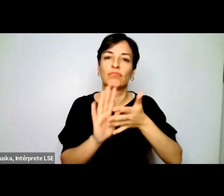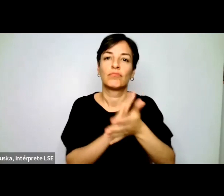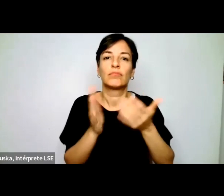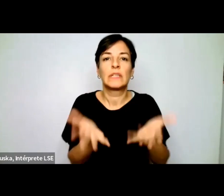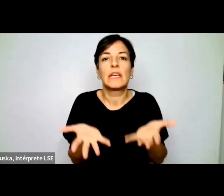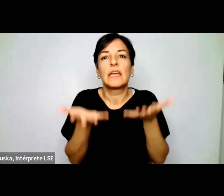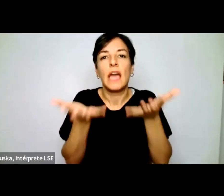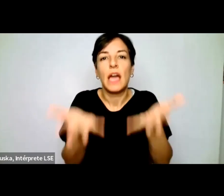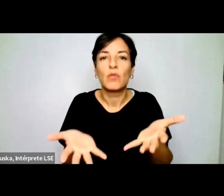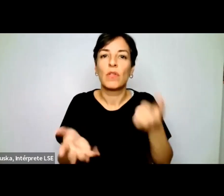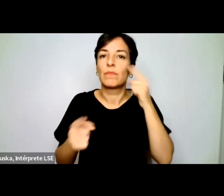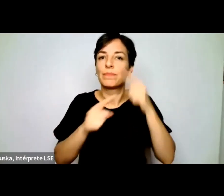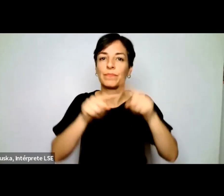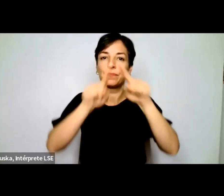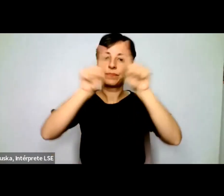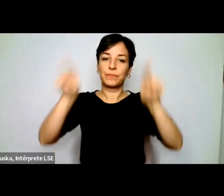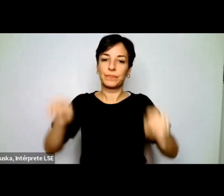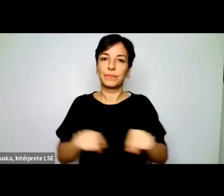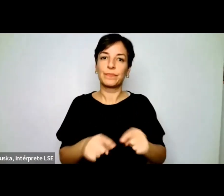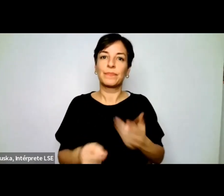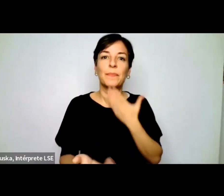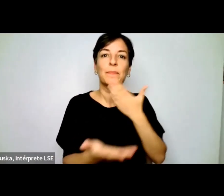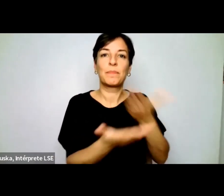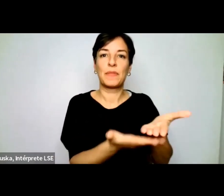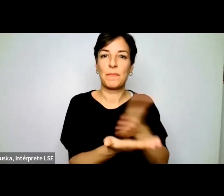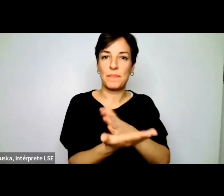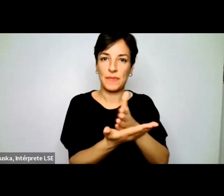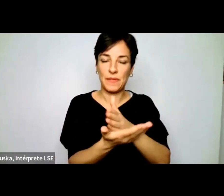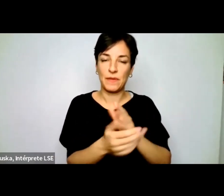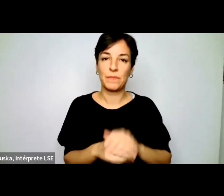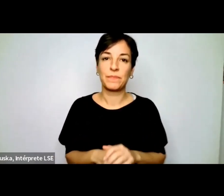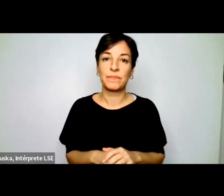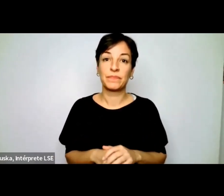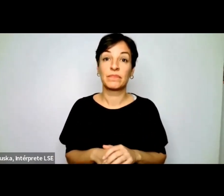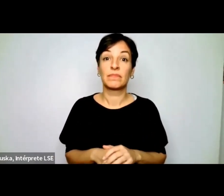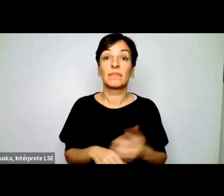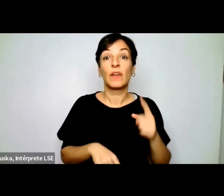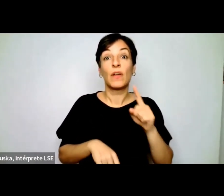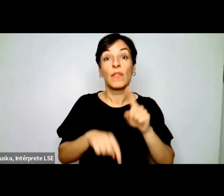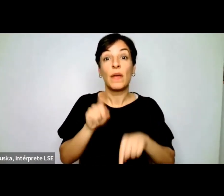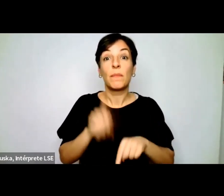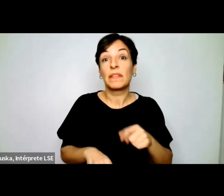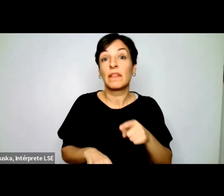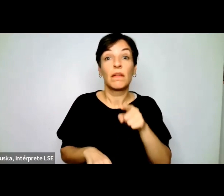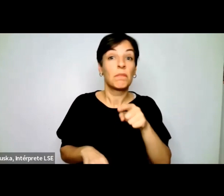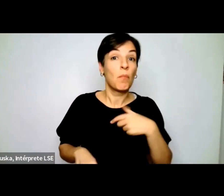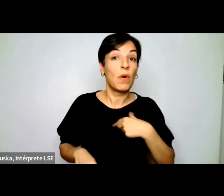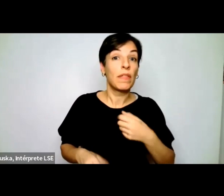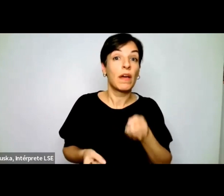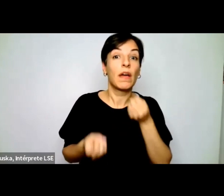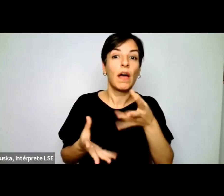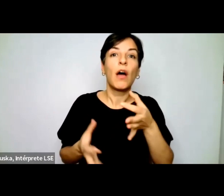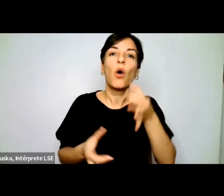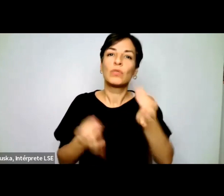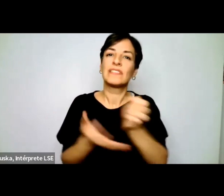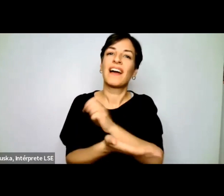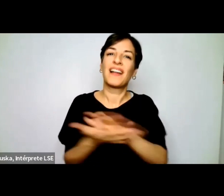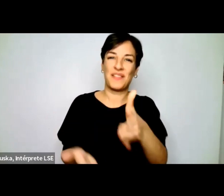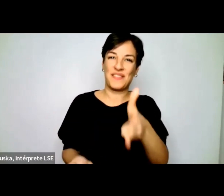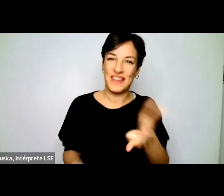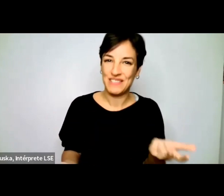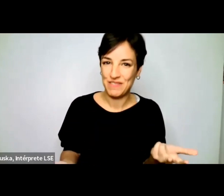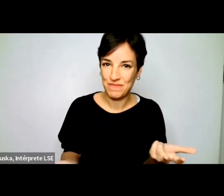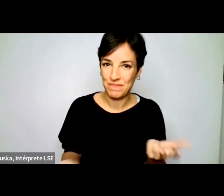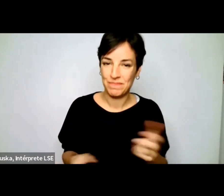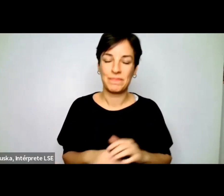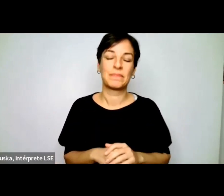también a hacer la solicitud de mediación. También si sois beneficiarios de justicia gratuita. Entonces, bueno, siempre os vamos a